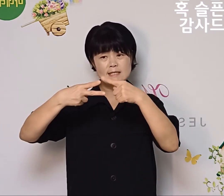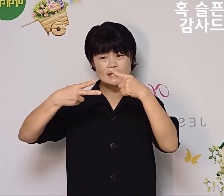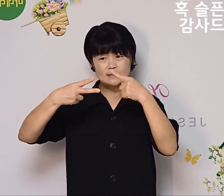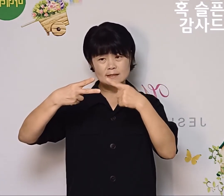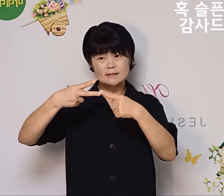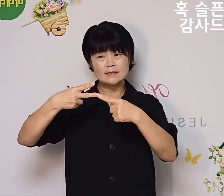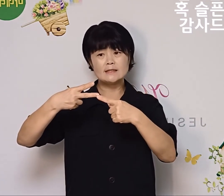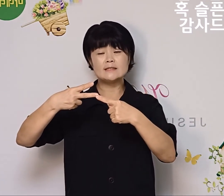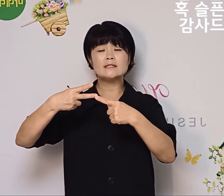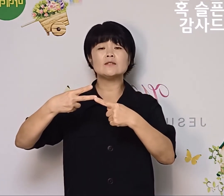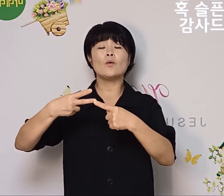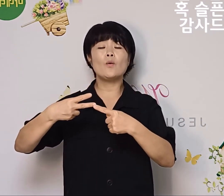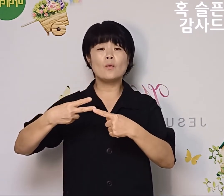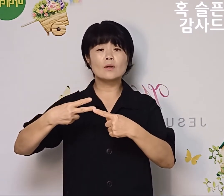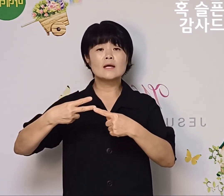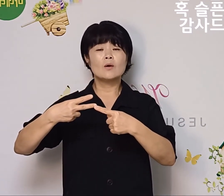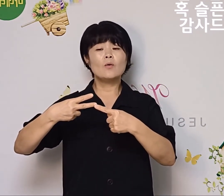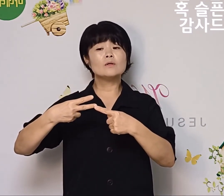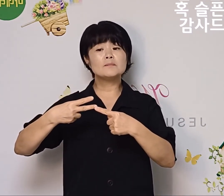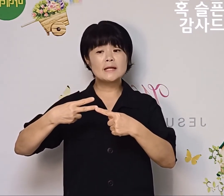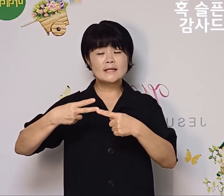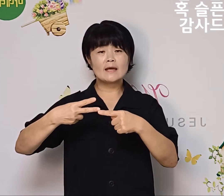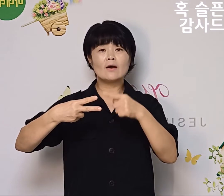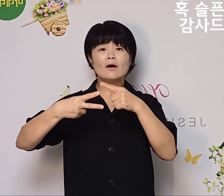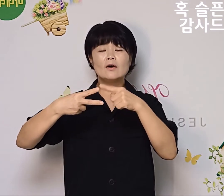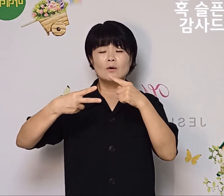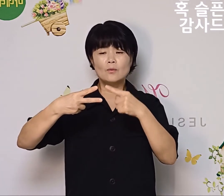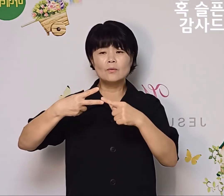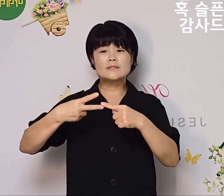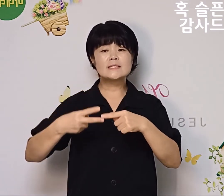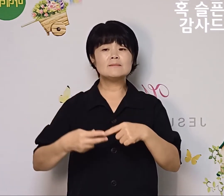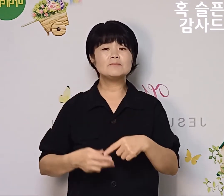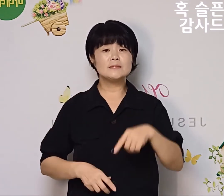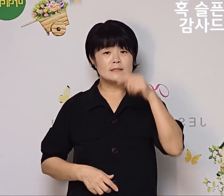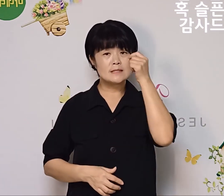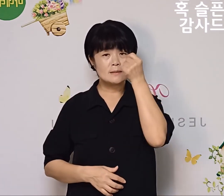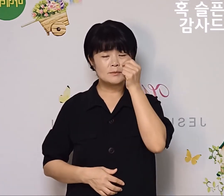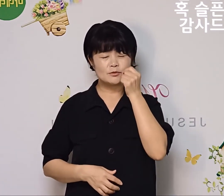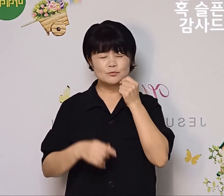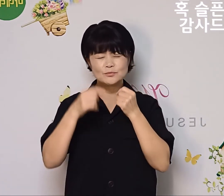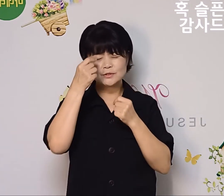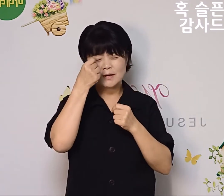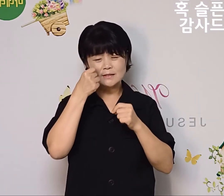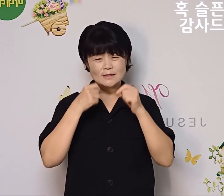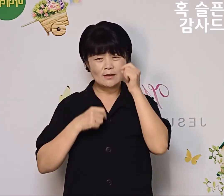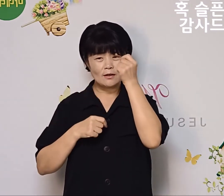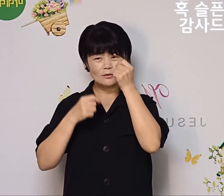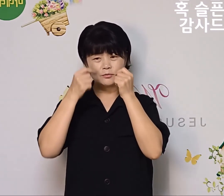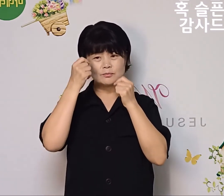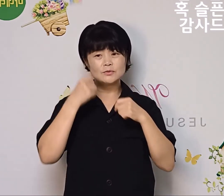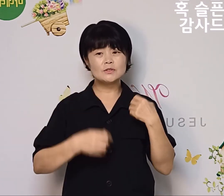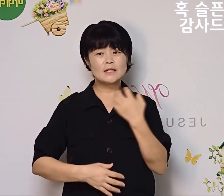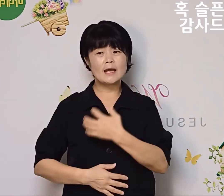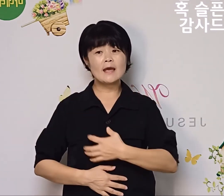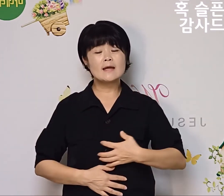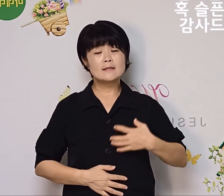일이든지 이든 혹은 뺄게요. 혹 슬픈 눈물을 막 흘려요. 눈물에